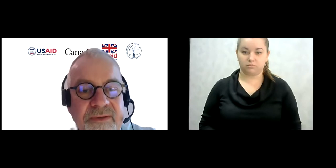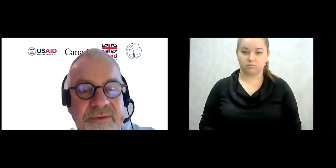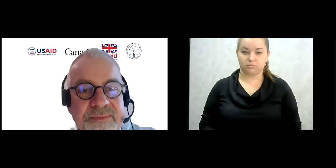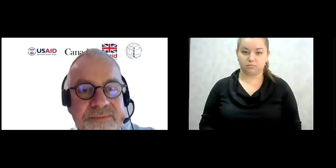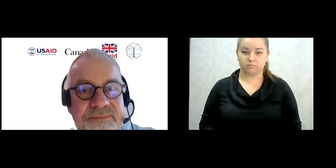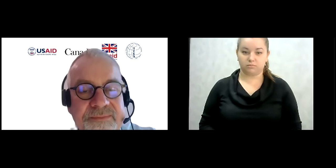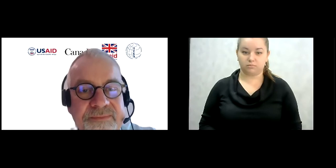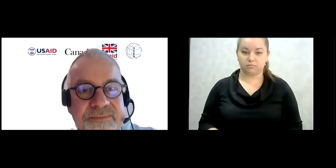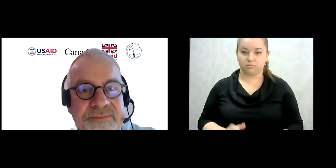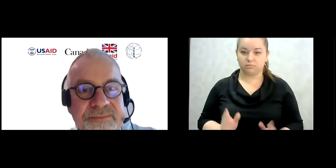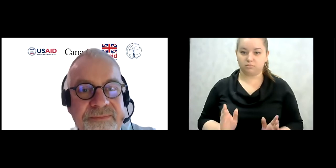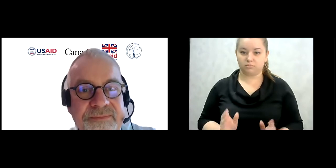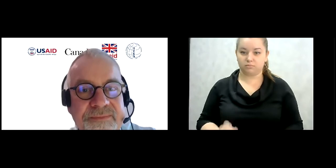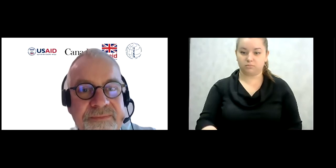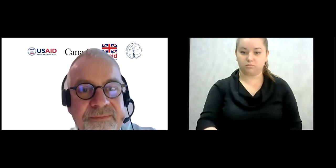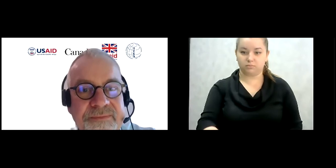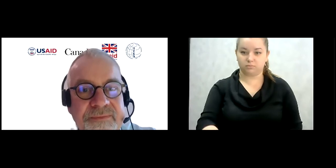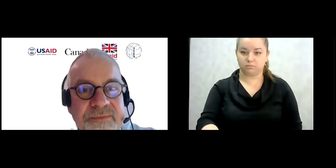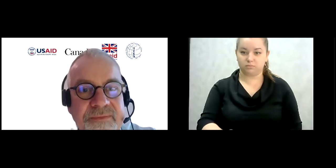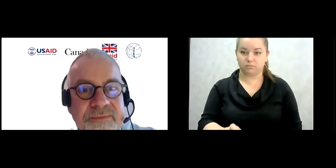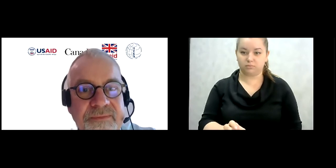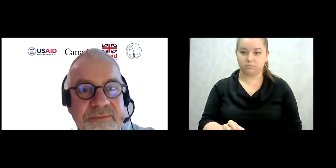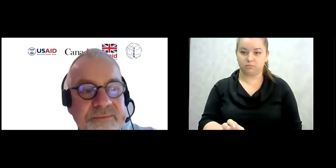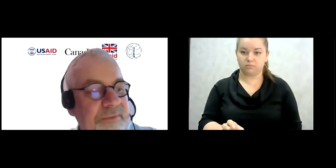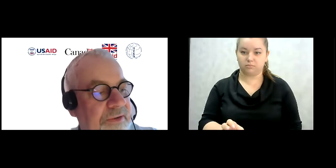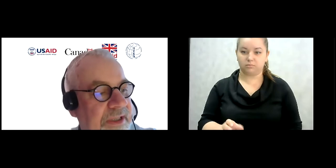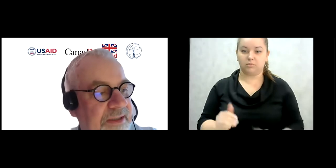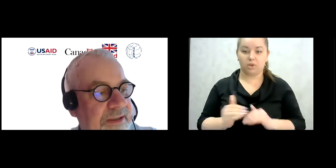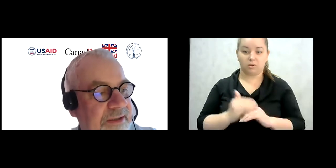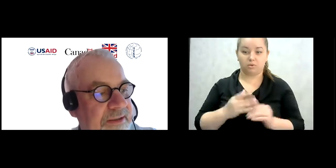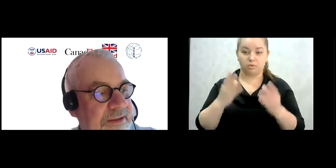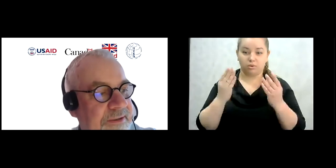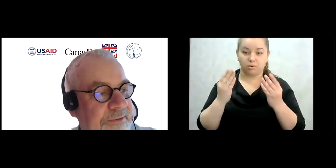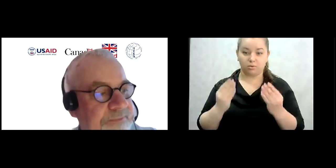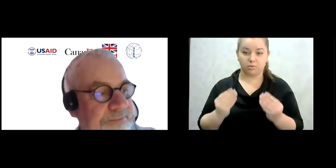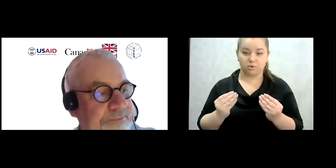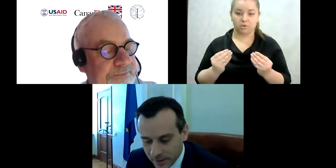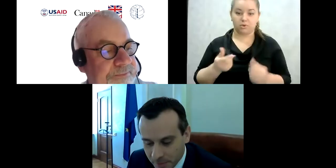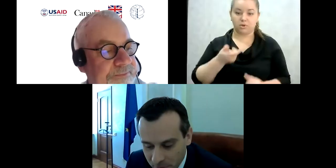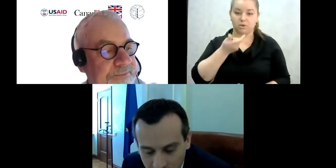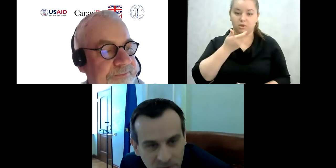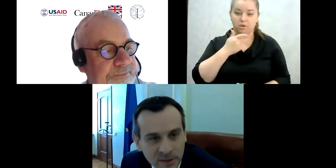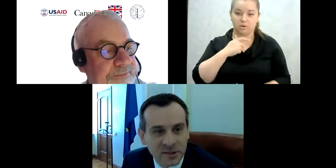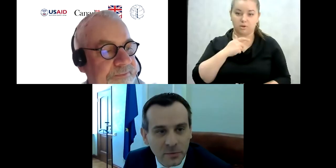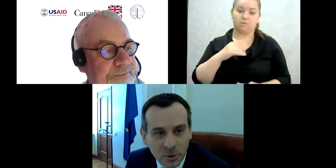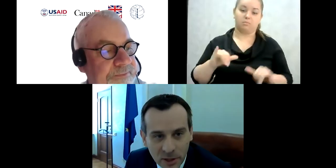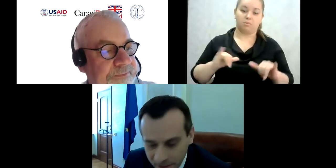Дякую, тільки я Олег Діденко. I am Oleg Didenko. Good